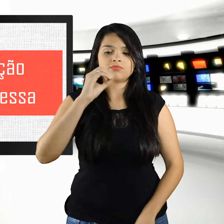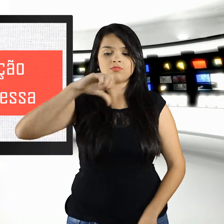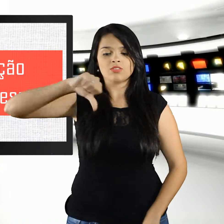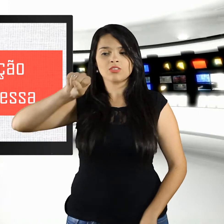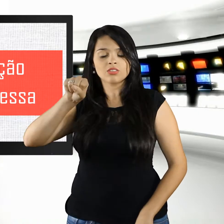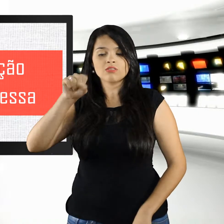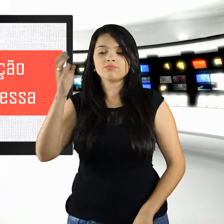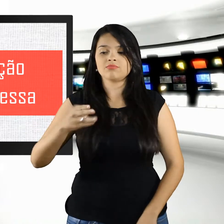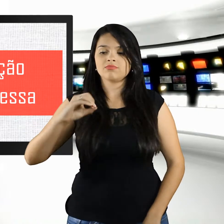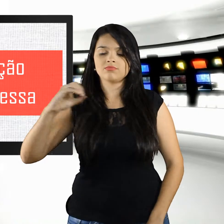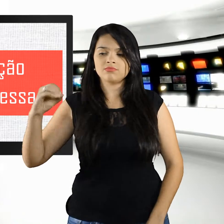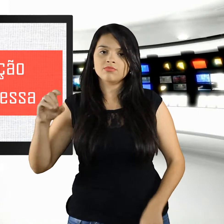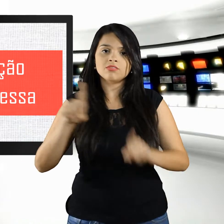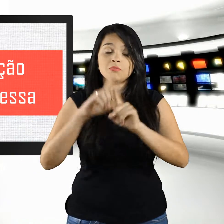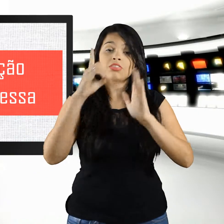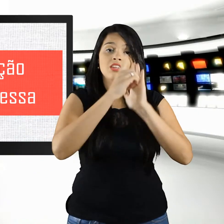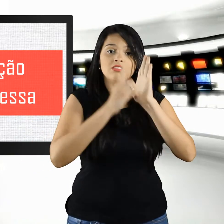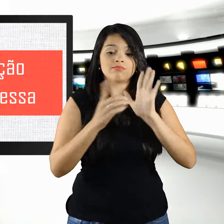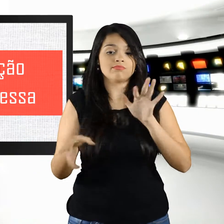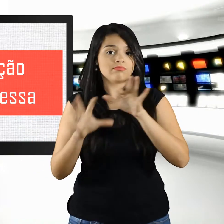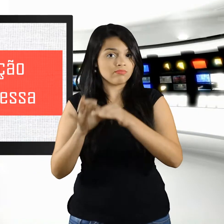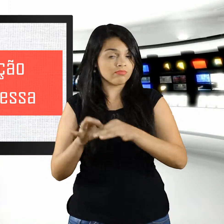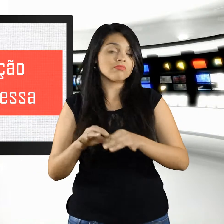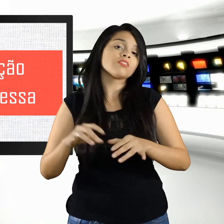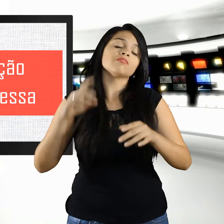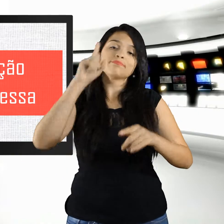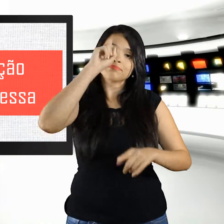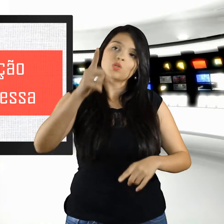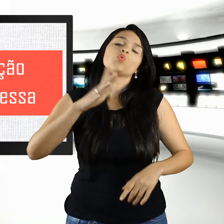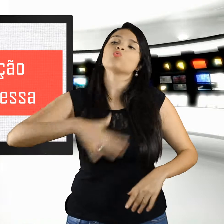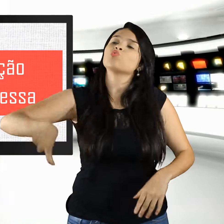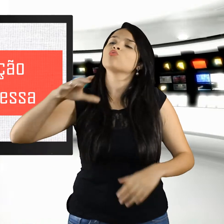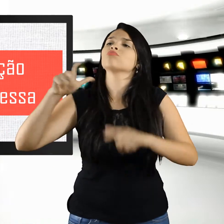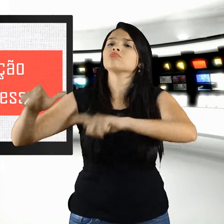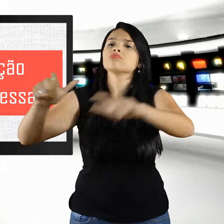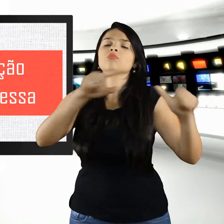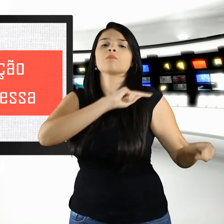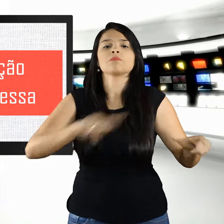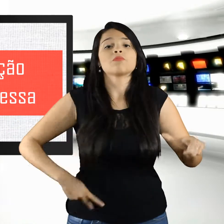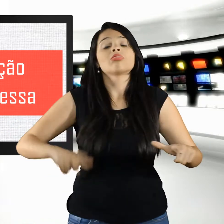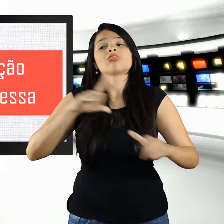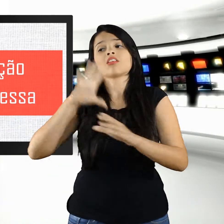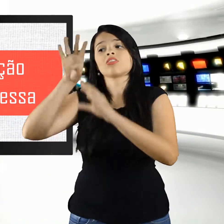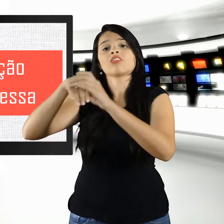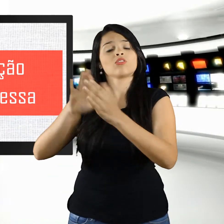10.098/00, e seus decretos dizem que todos os órgãos públicos são obrigados a ter intérpretes de Libras e que os